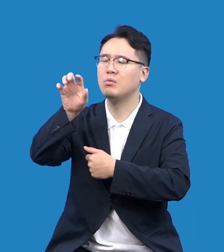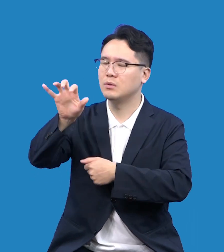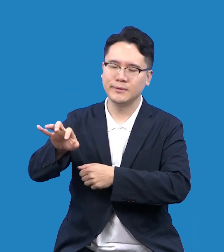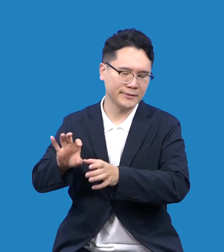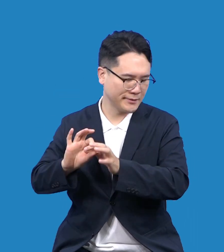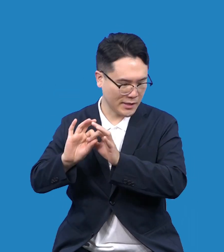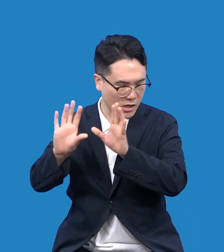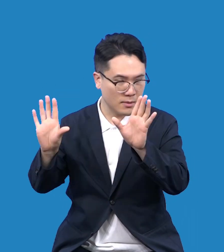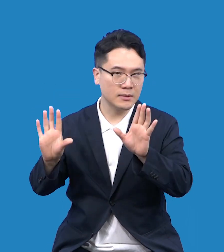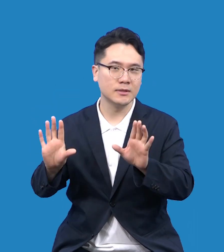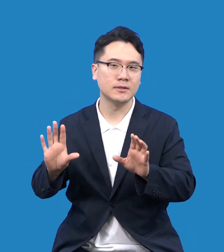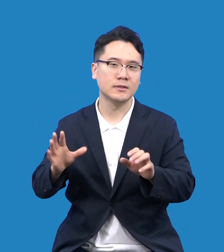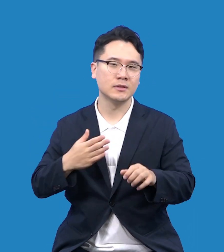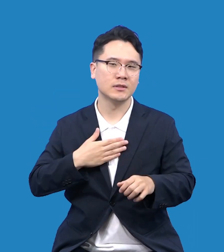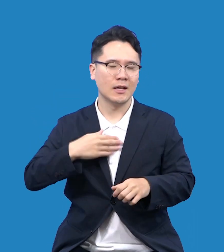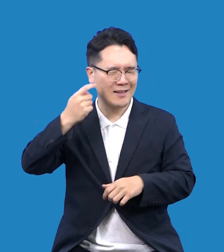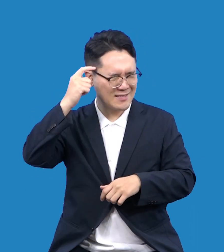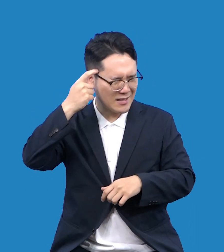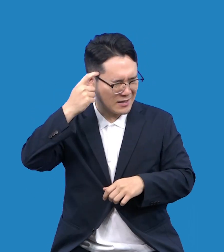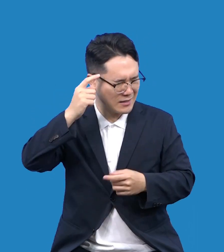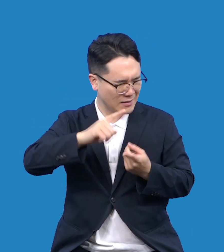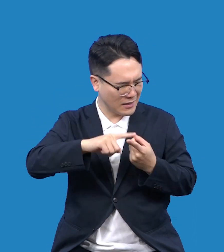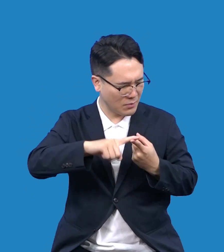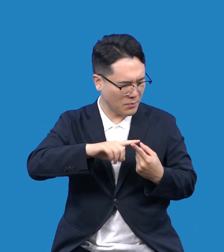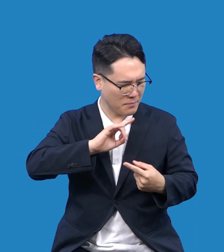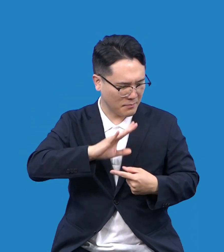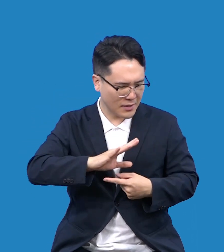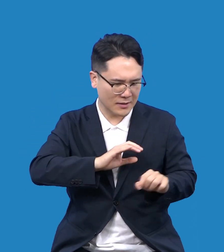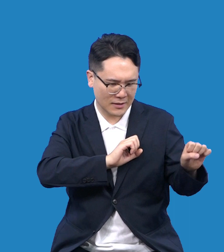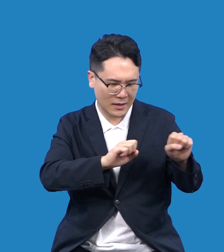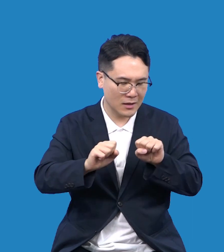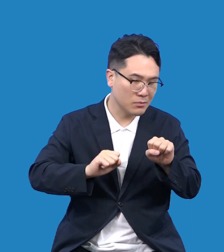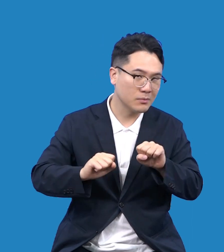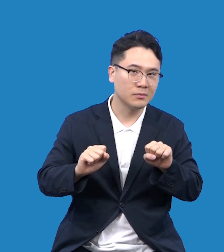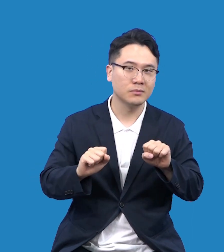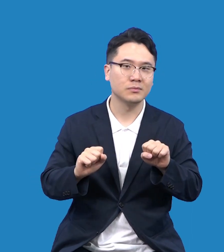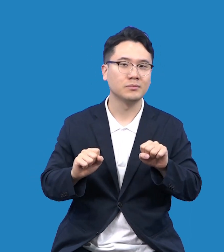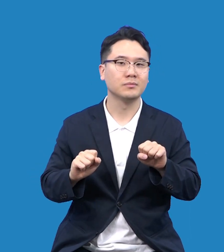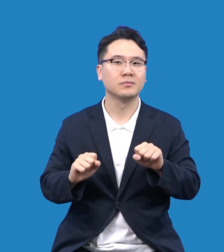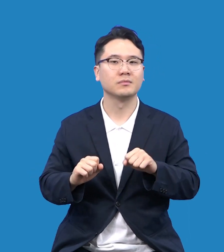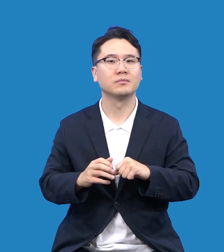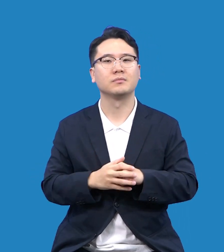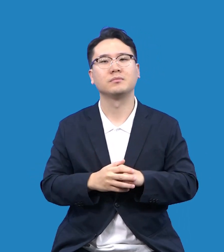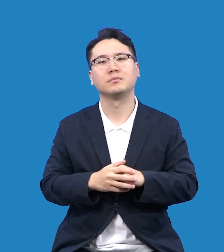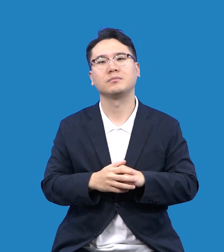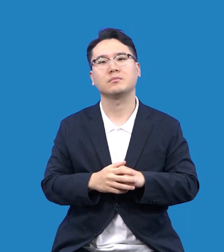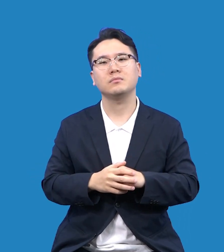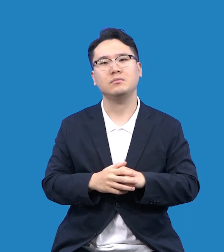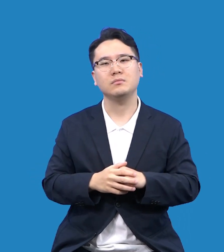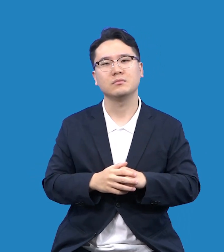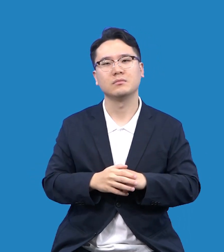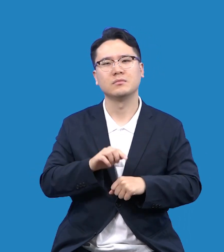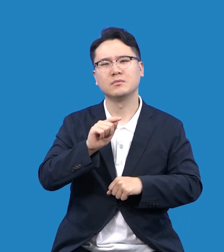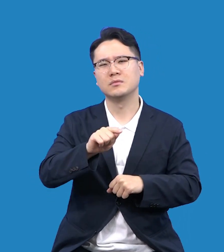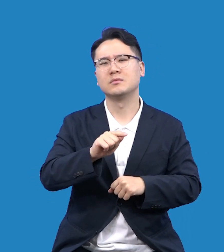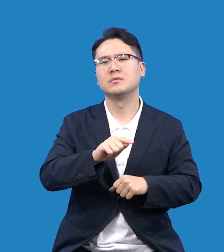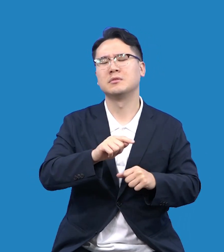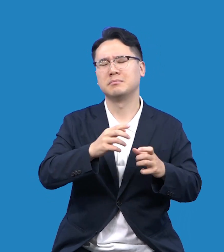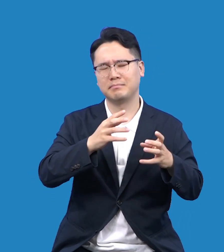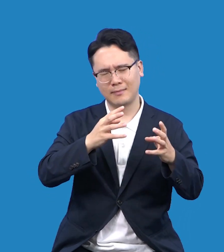뜻대로만 하옵소서, 내 주관대로만, 내 고집대로만 하옵소서, 그렇게 하는 경우들이 얼마나 많아요.